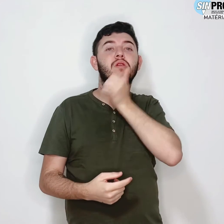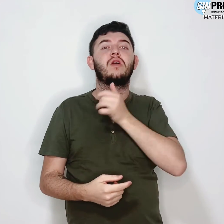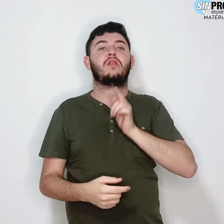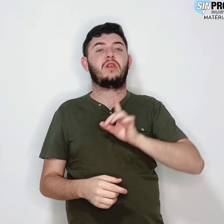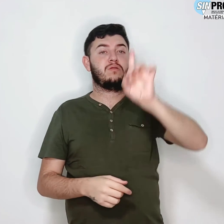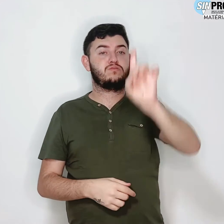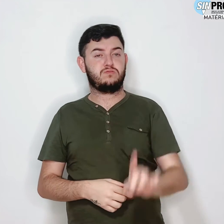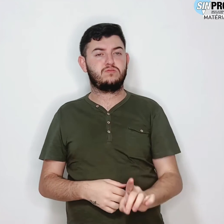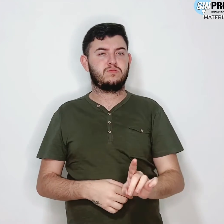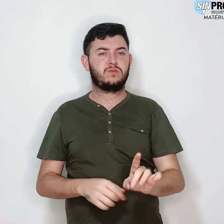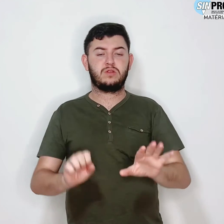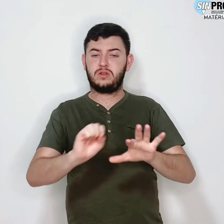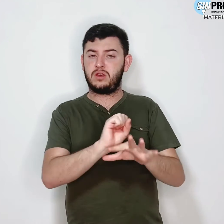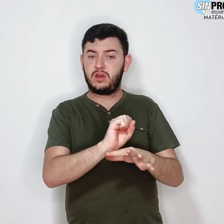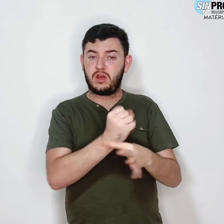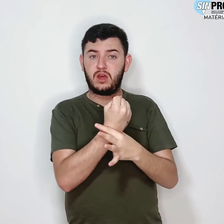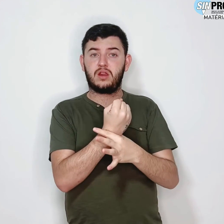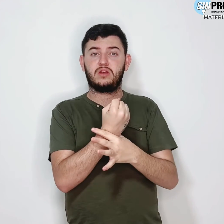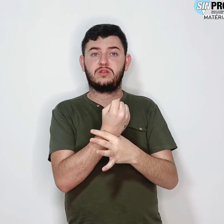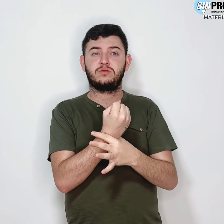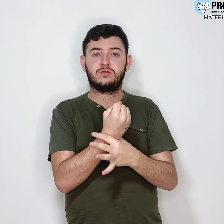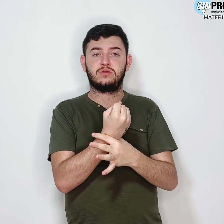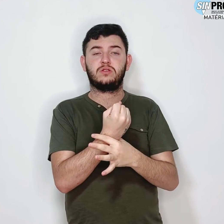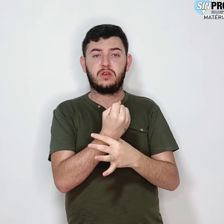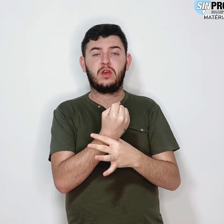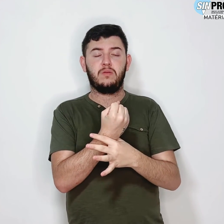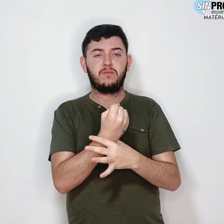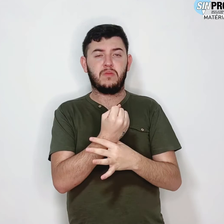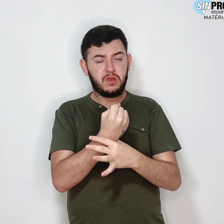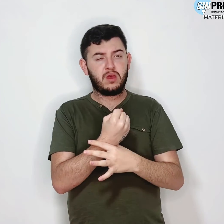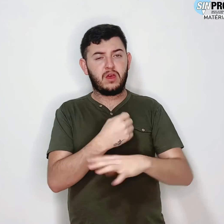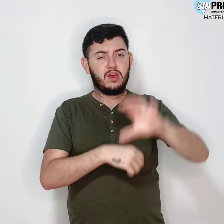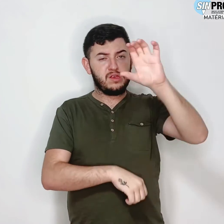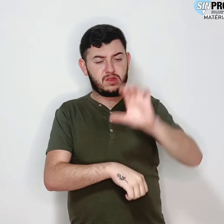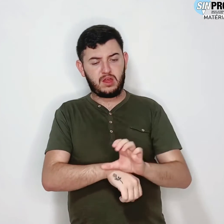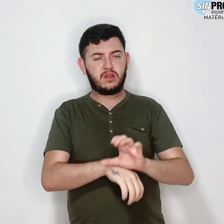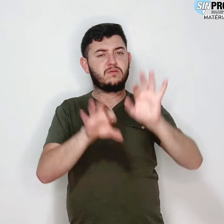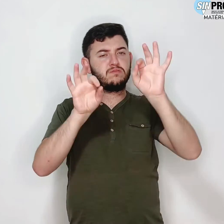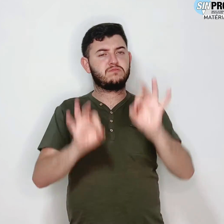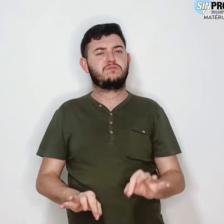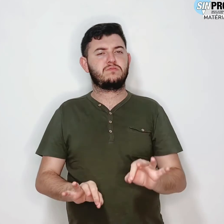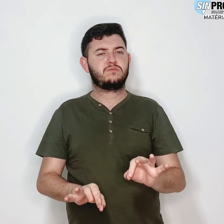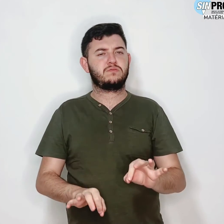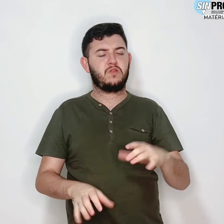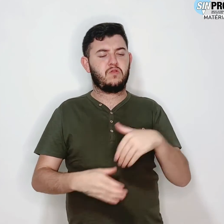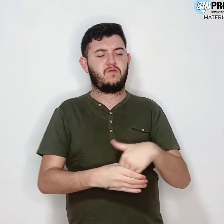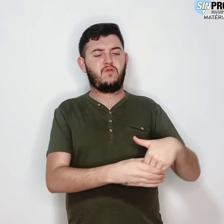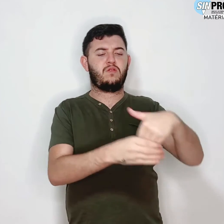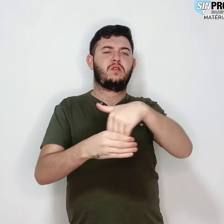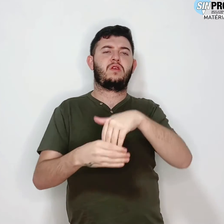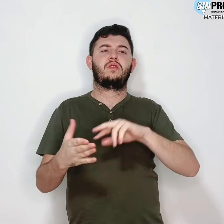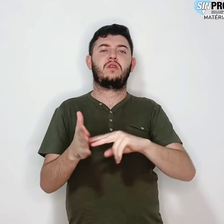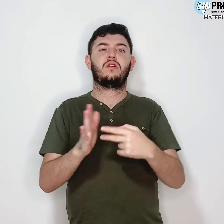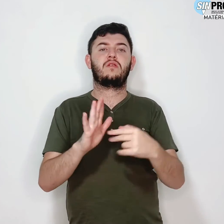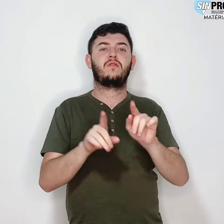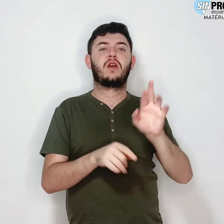e garantir para o exercício da plena cidadania. Votar é ter representação nos